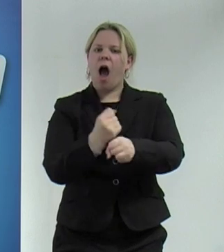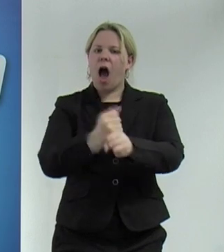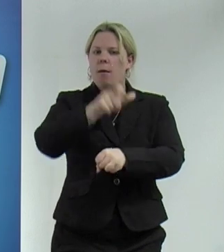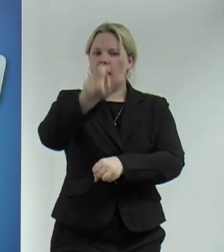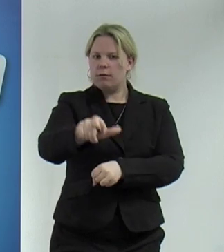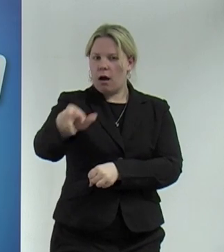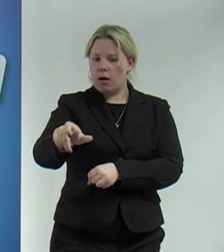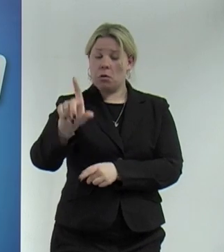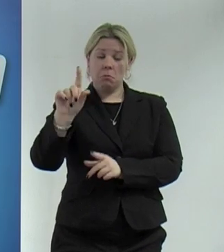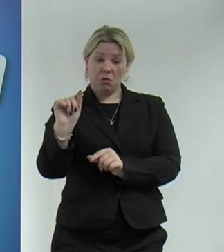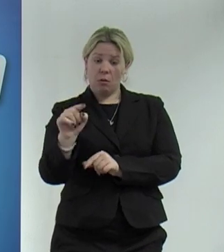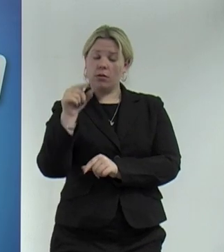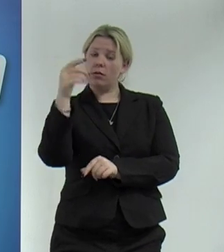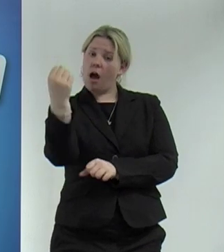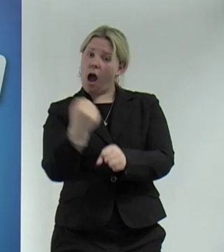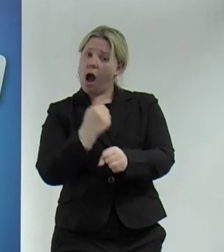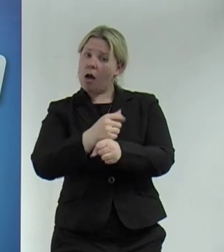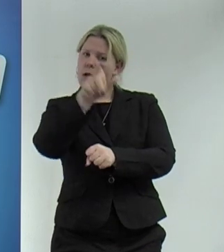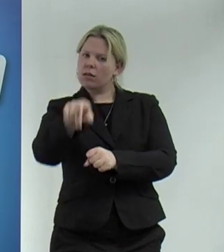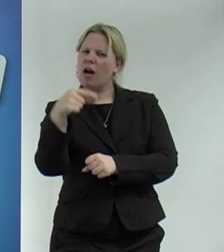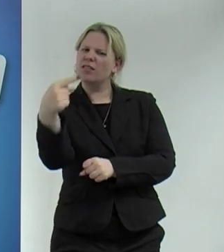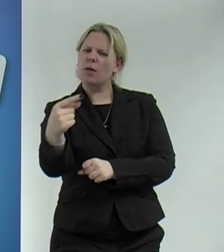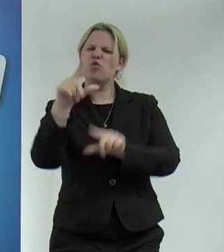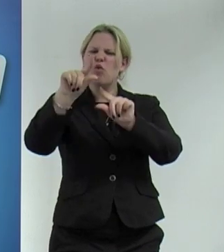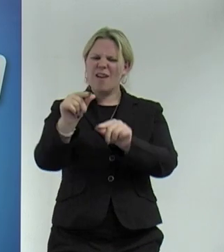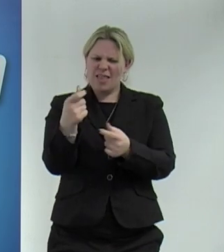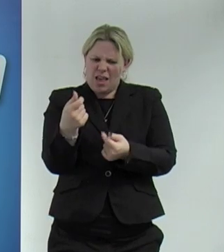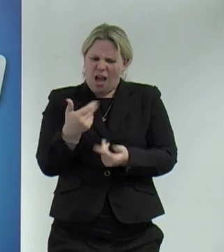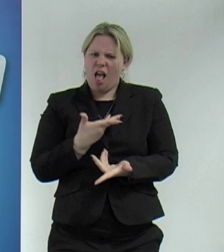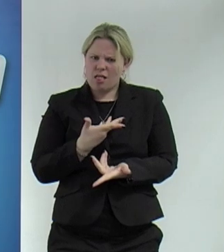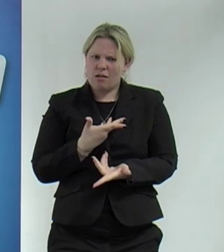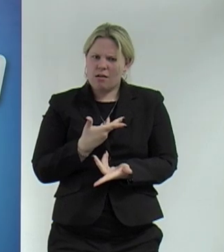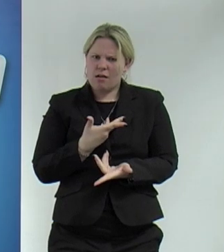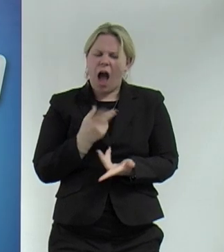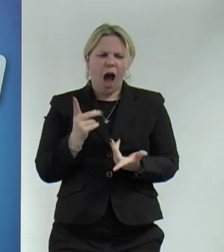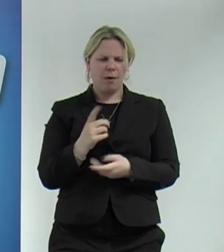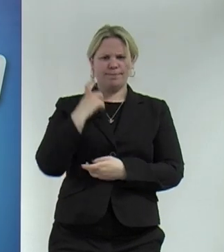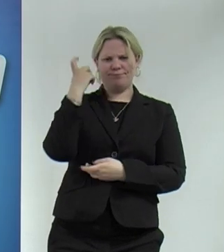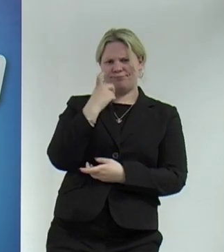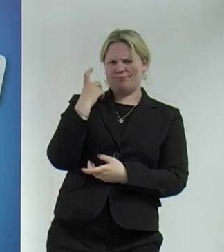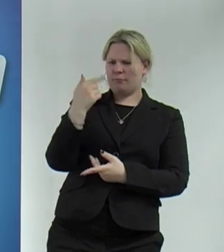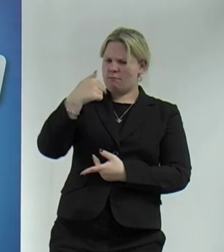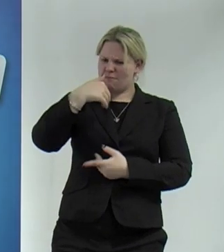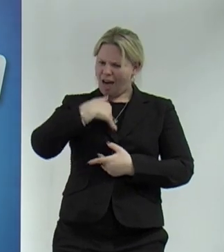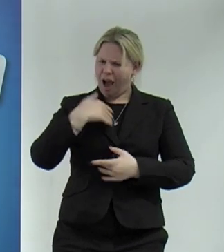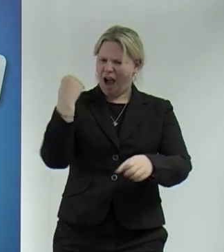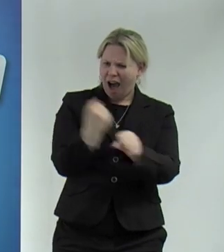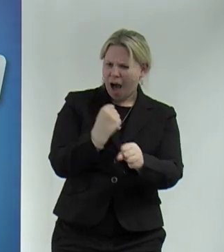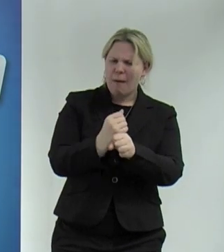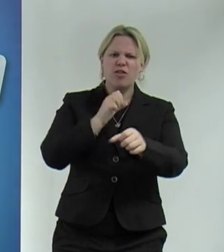wenig Geld zum Leben. Sie sind arm, obwohl sie arbeiten gehen. Das ist